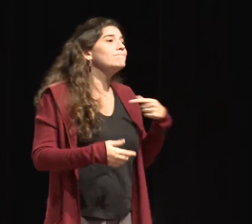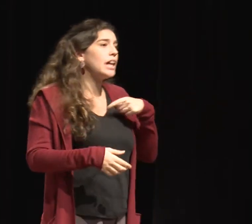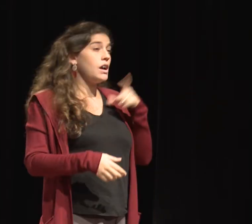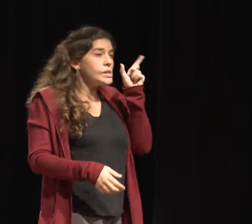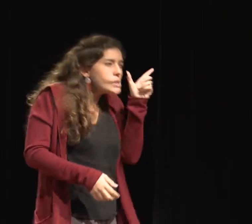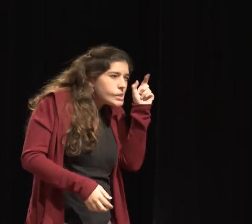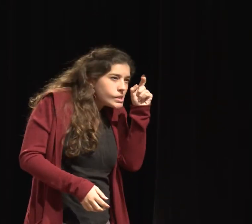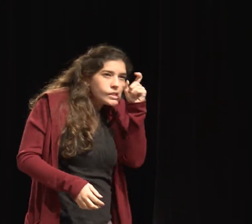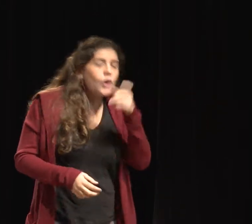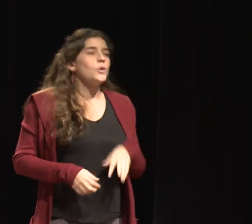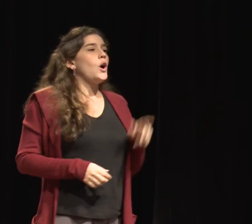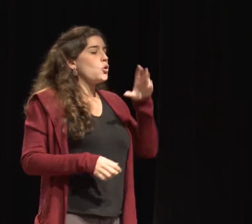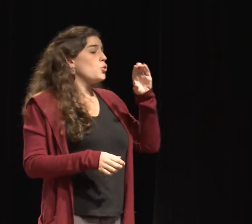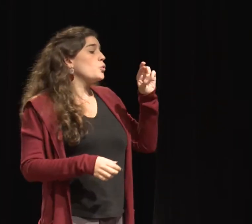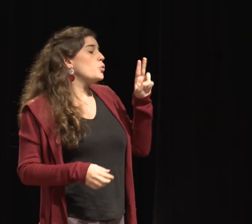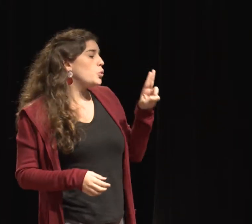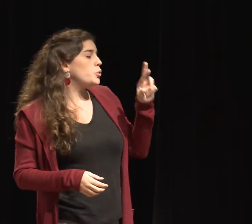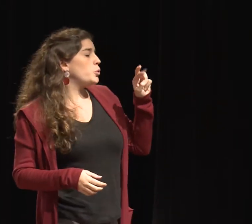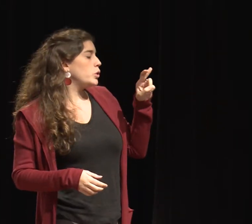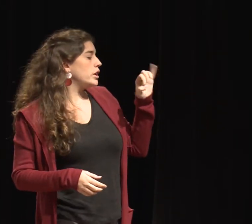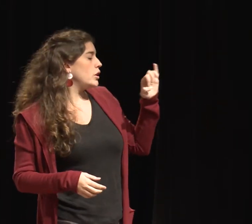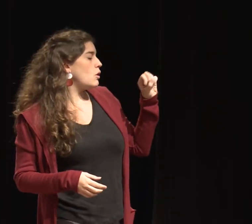Porque eu como linguista,